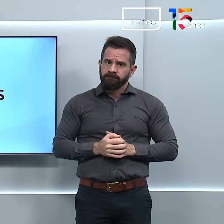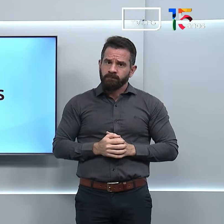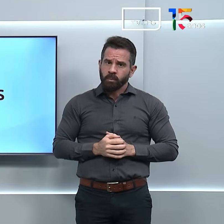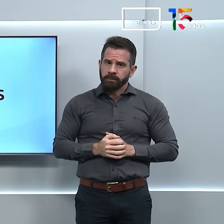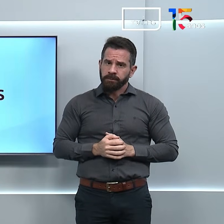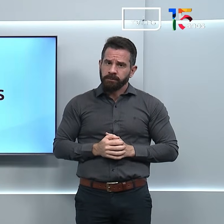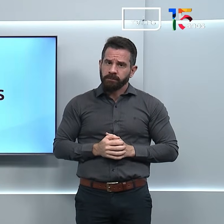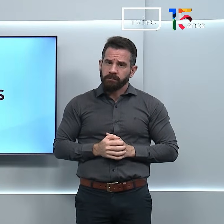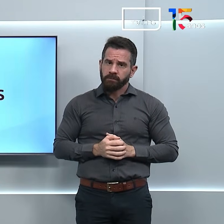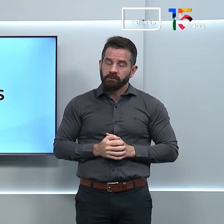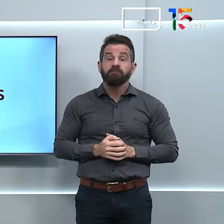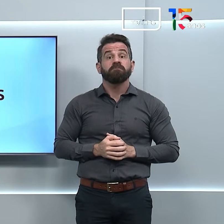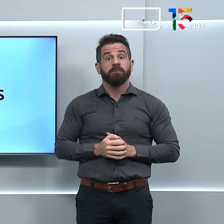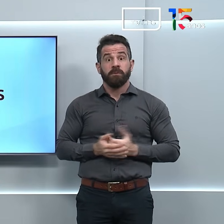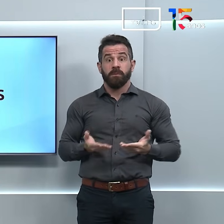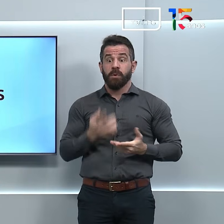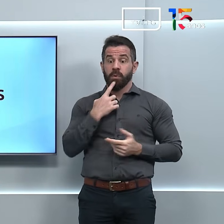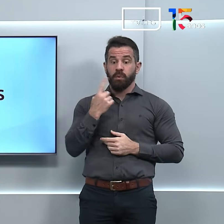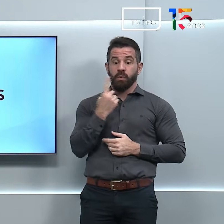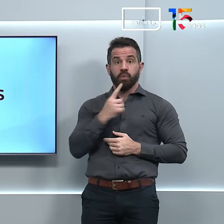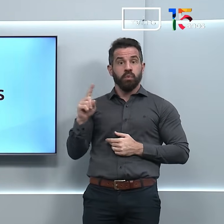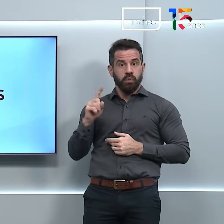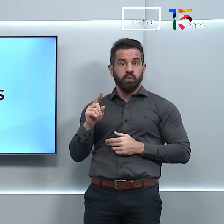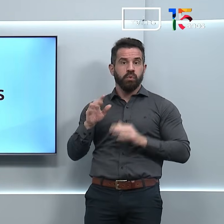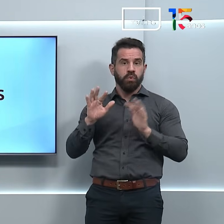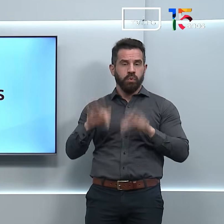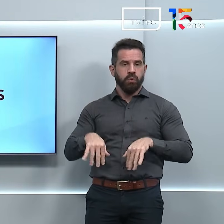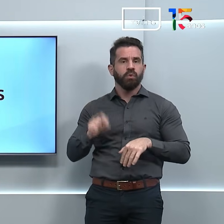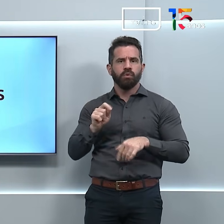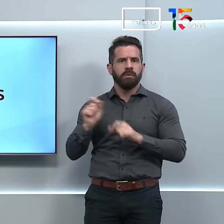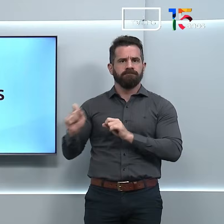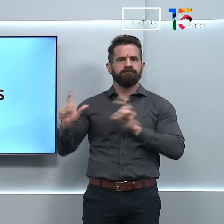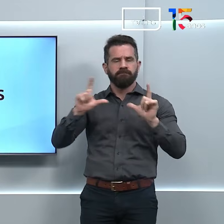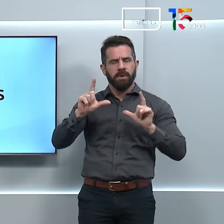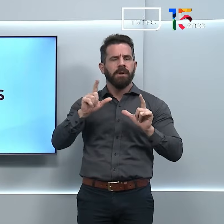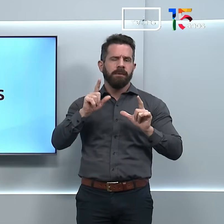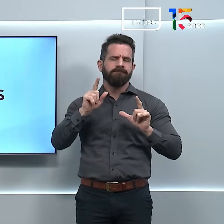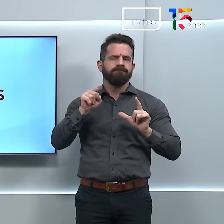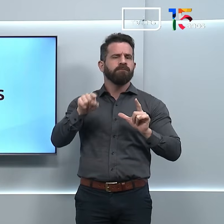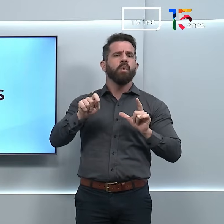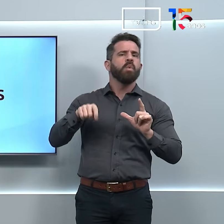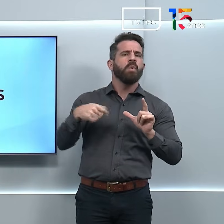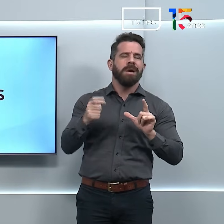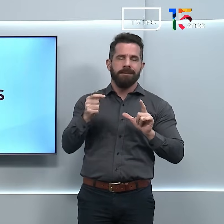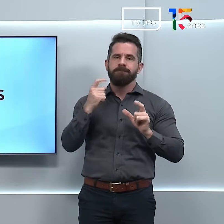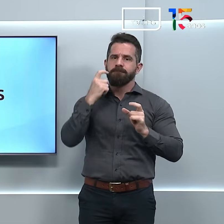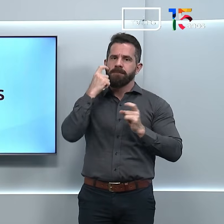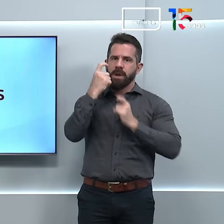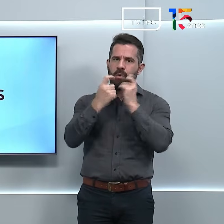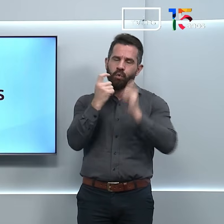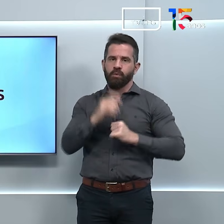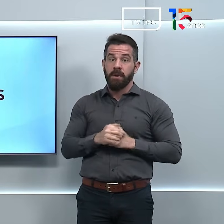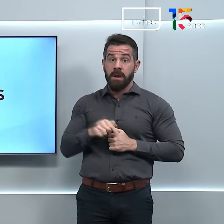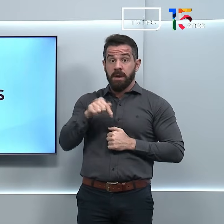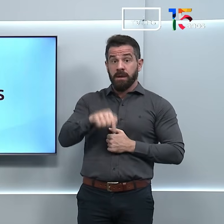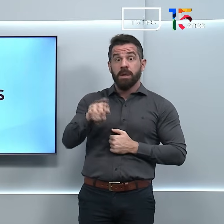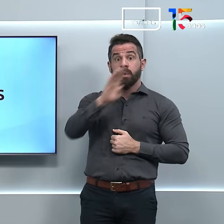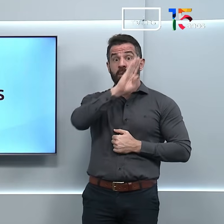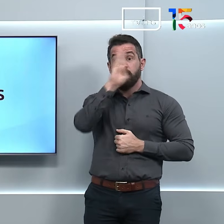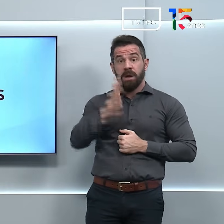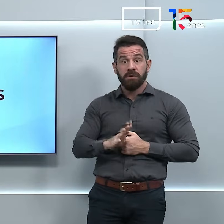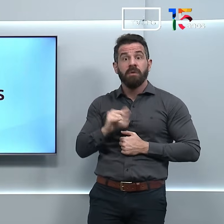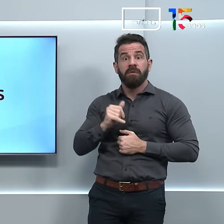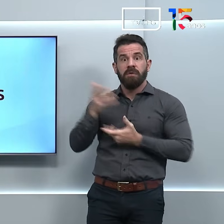Bom, e a gente encerra o nosso programa de hoje com uma matéria bem preocupante. No momento em que o Brasil se prepara para receber